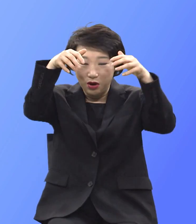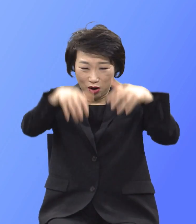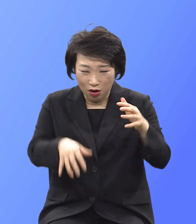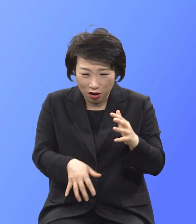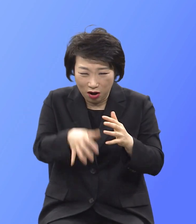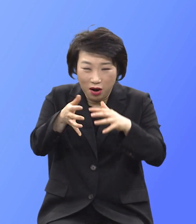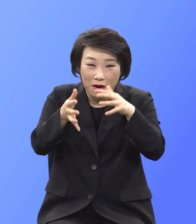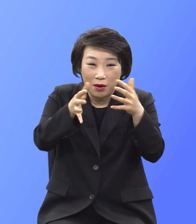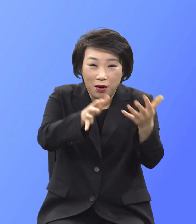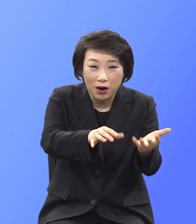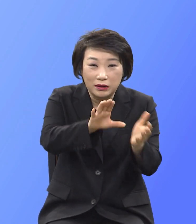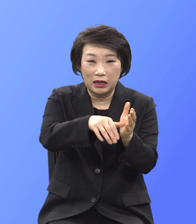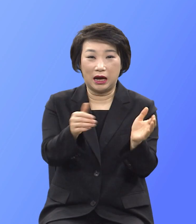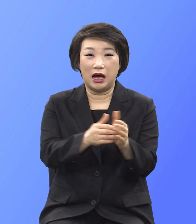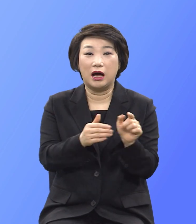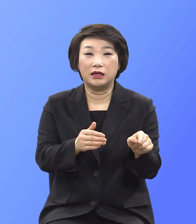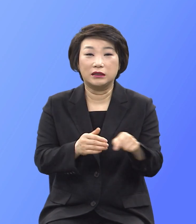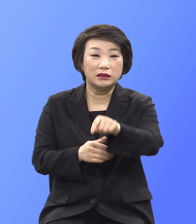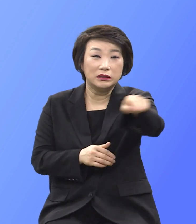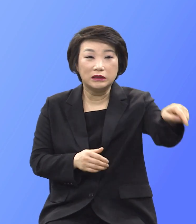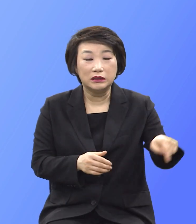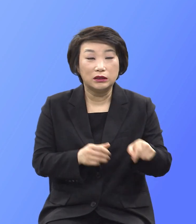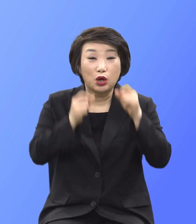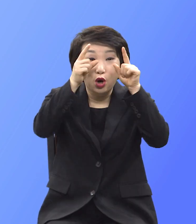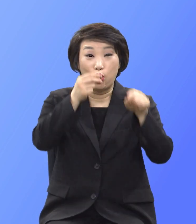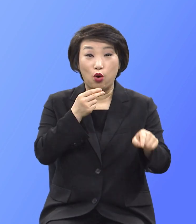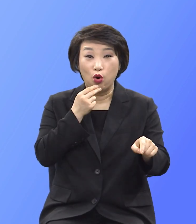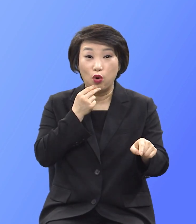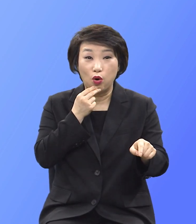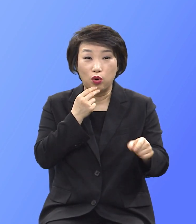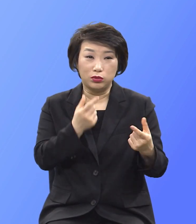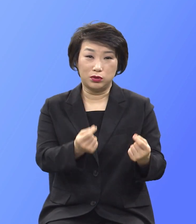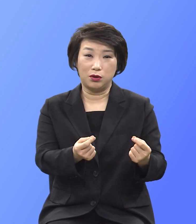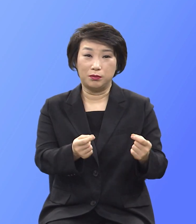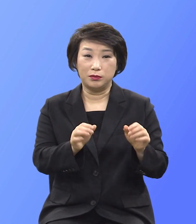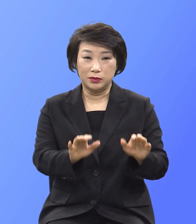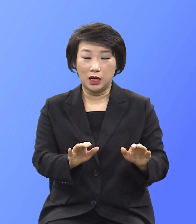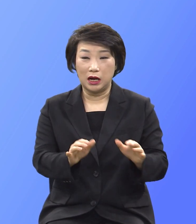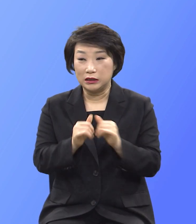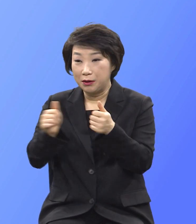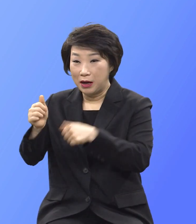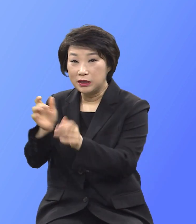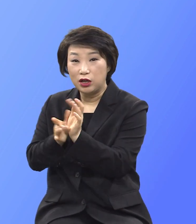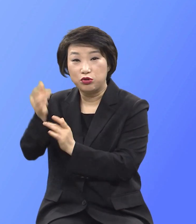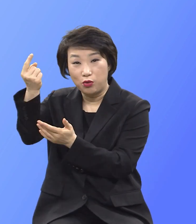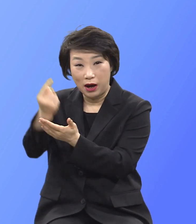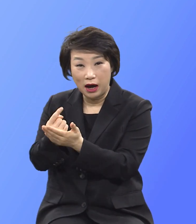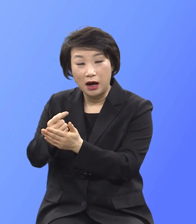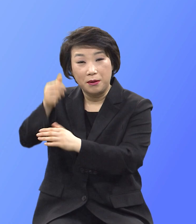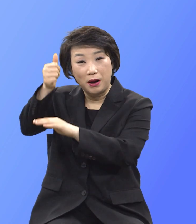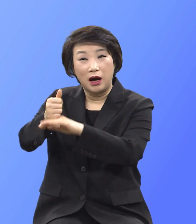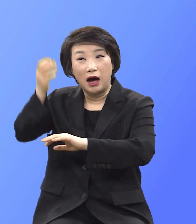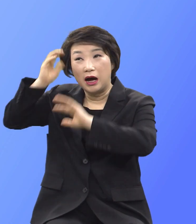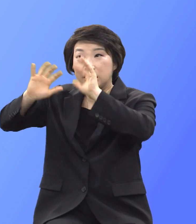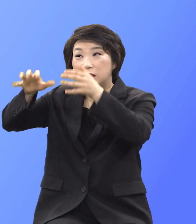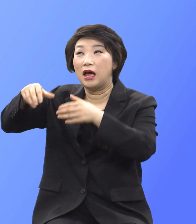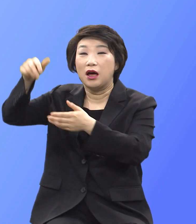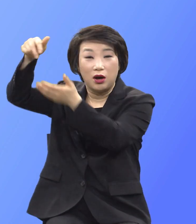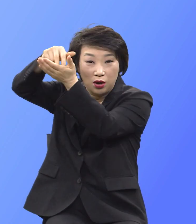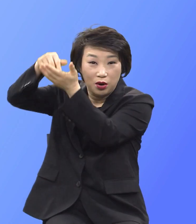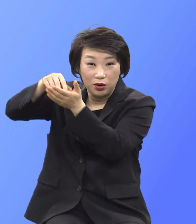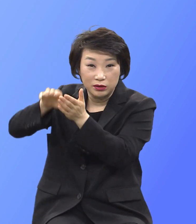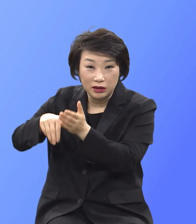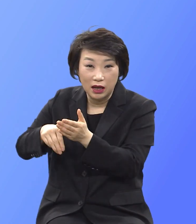나서 다 멸망할 때까지 그들이 깨닫지 못한 것처럼 인자가 마지막 공중에